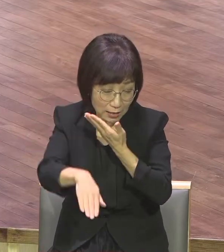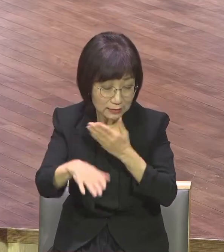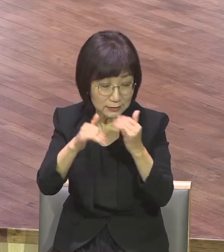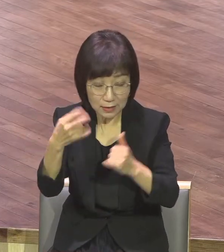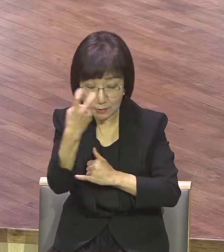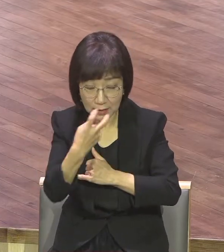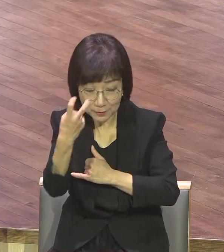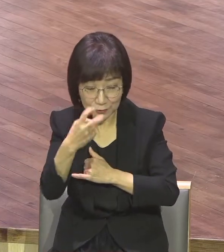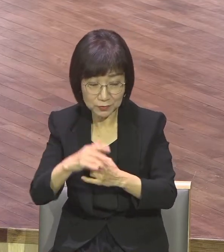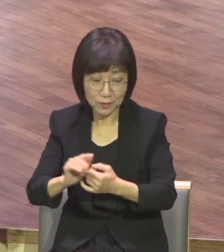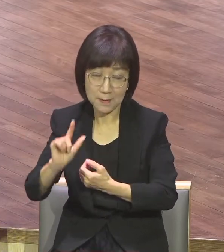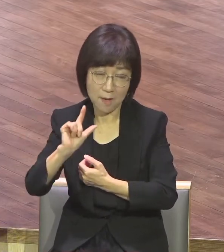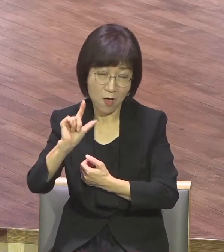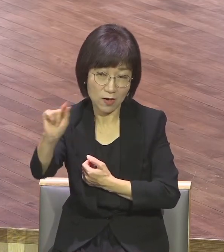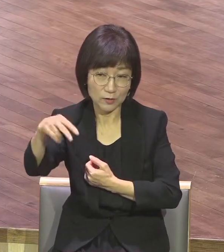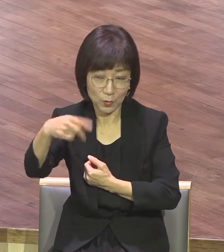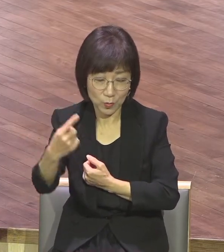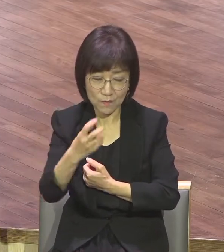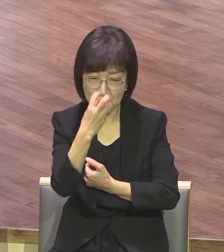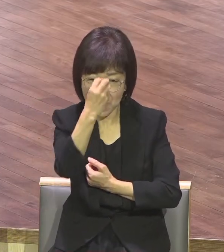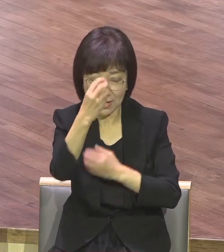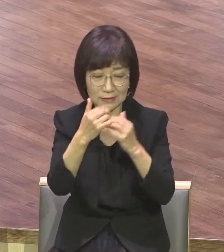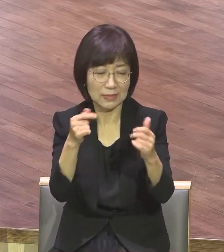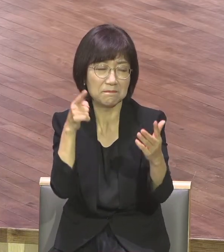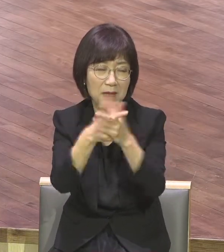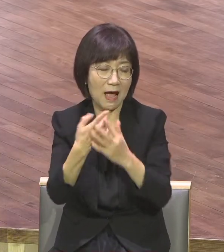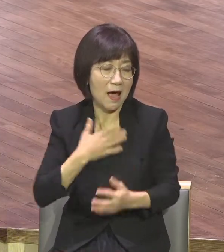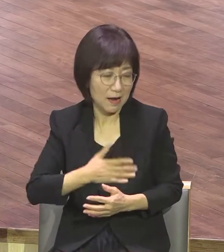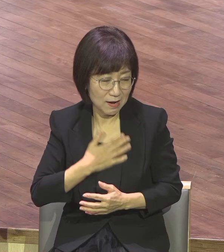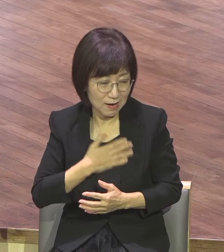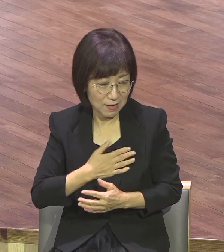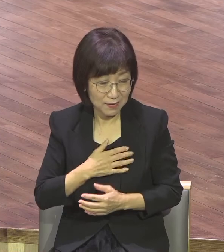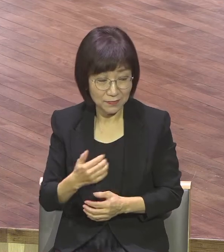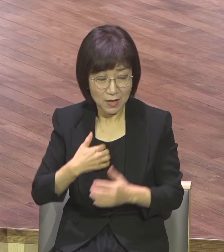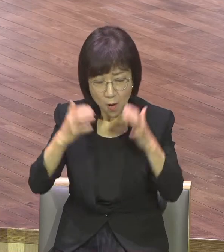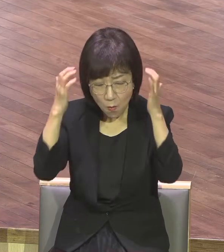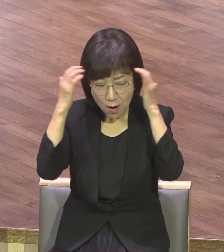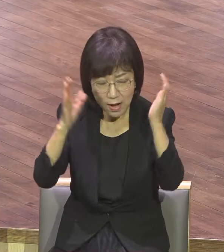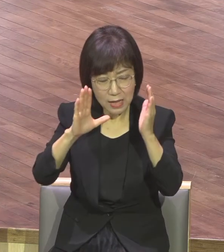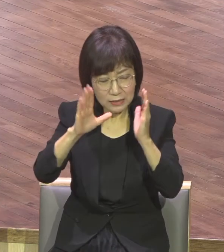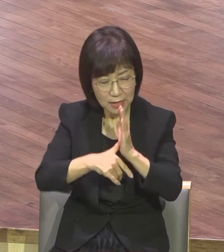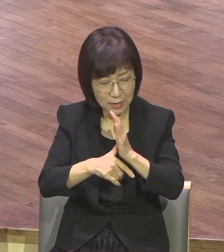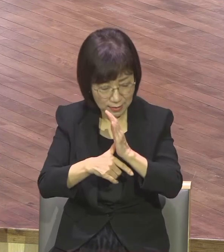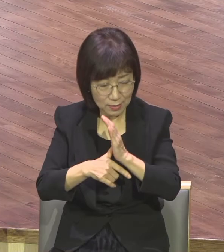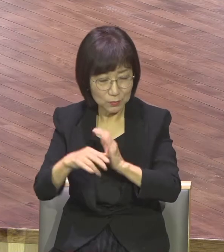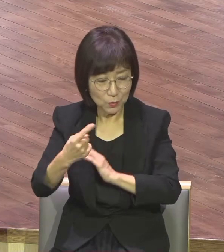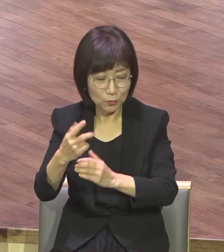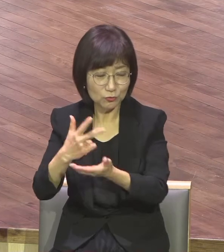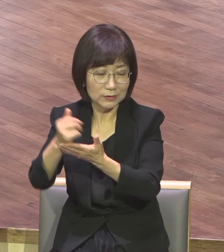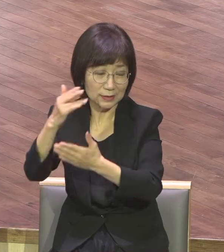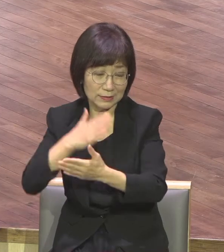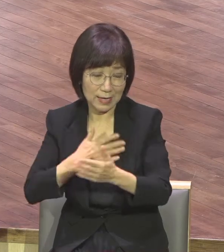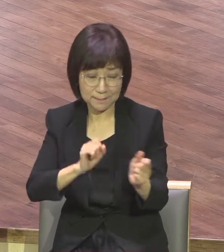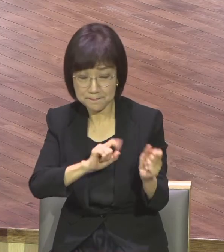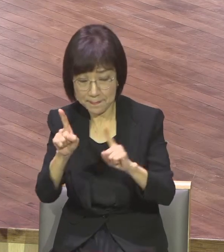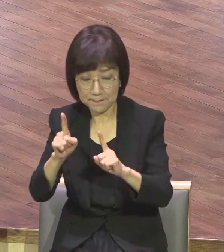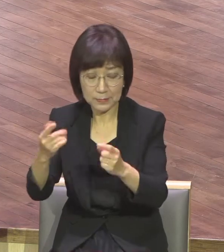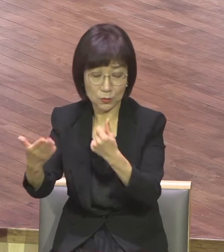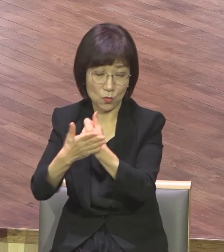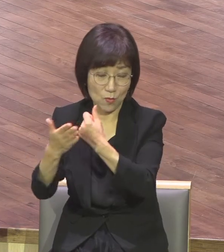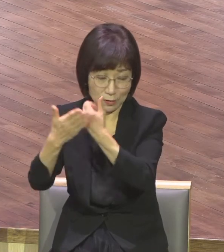살피시며 멀리서도 교만한 자를 아심이니이다. 내가 환난 중에 다닐지라도 주께서 나를 살아나게